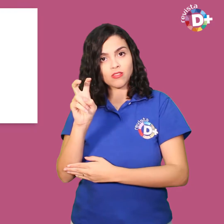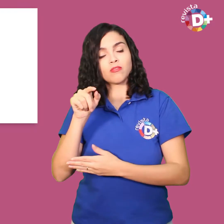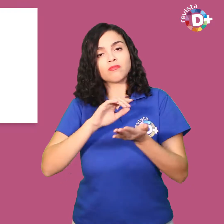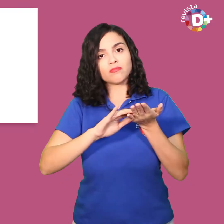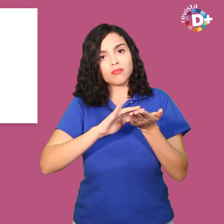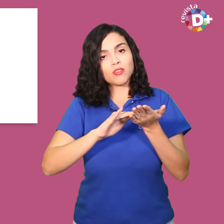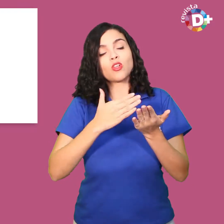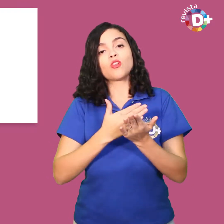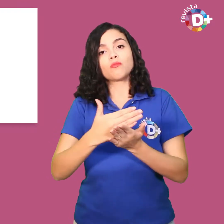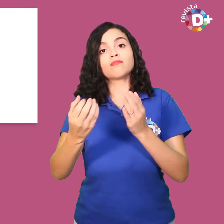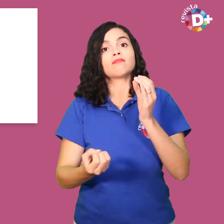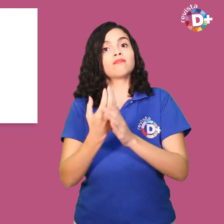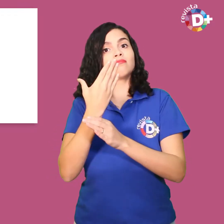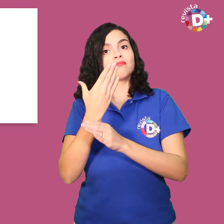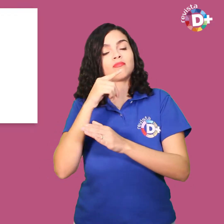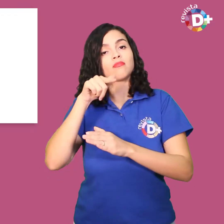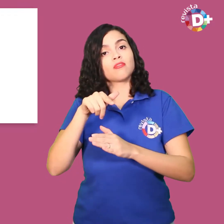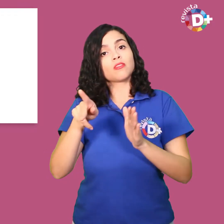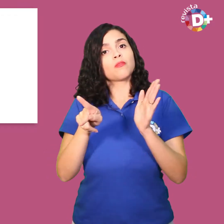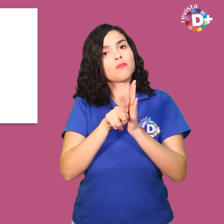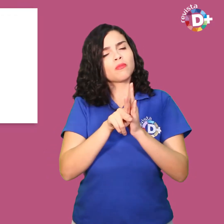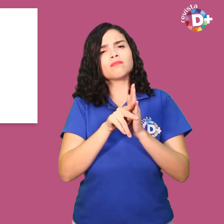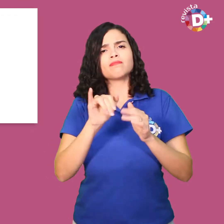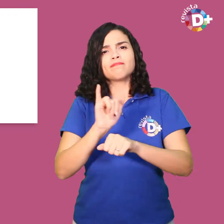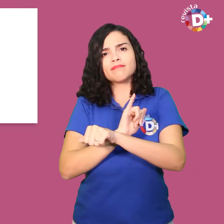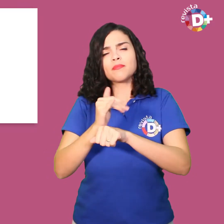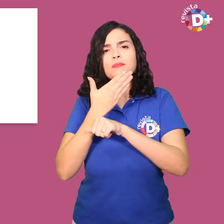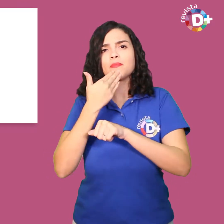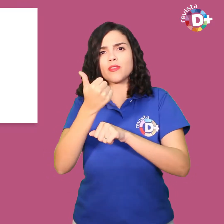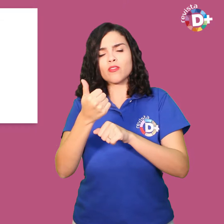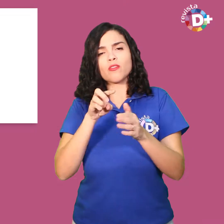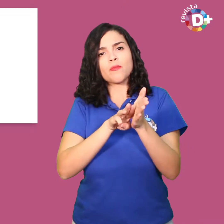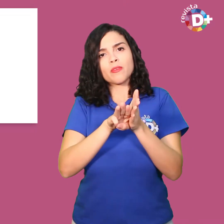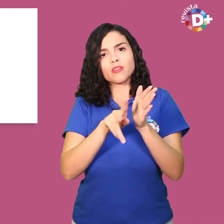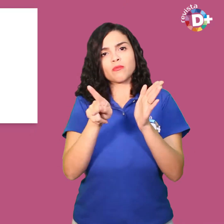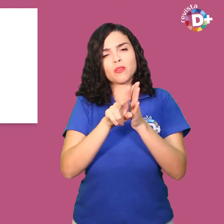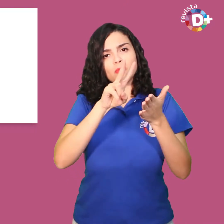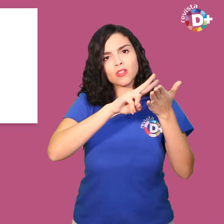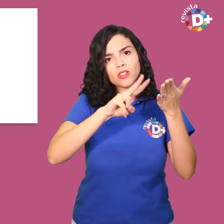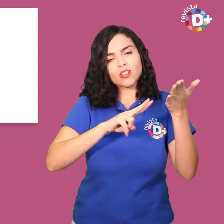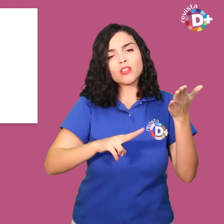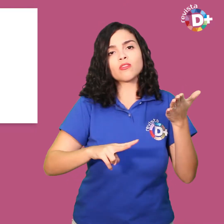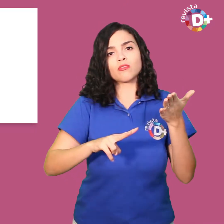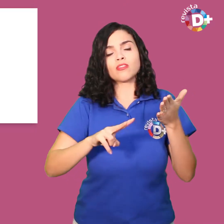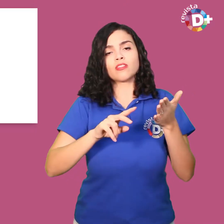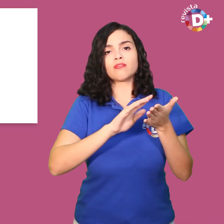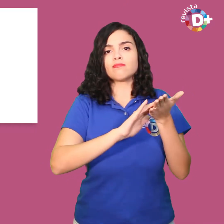Braille iria se configurar como o método mais eficaz de leitura e escrita para pessoas,